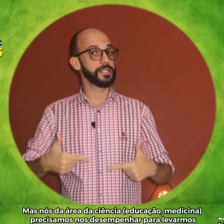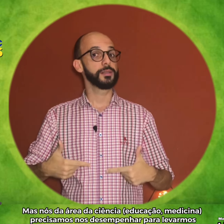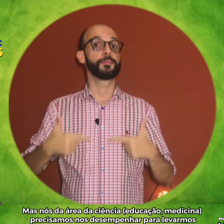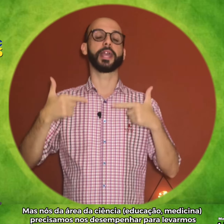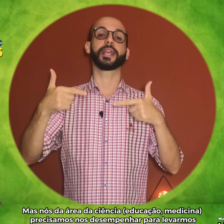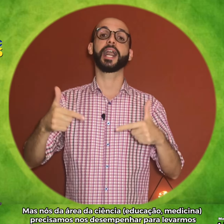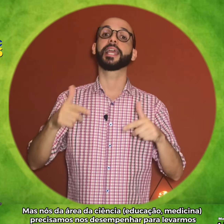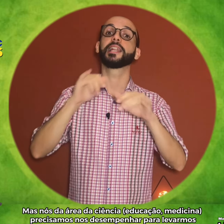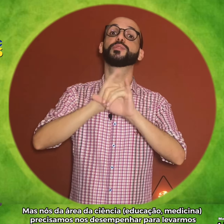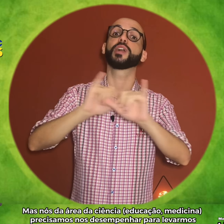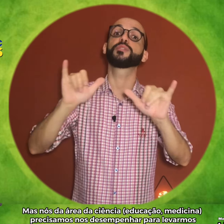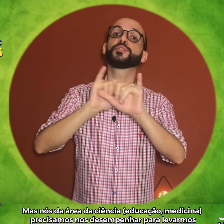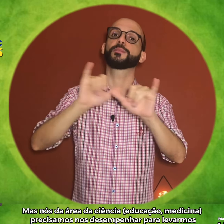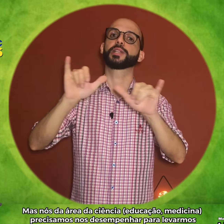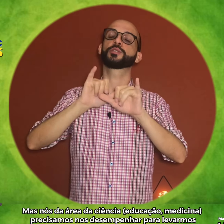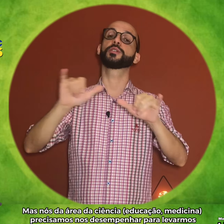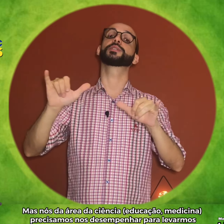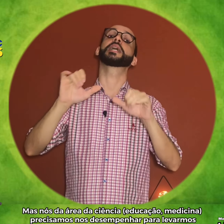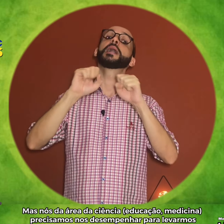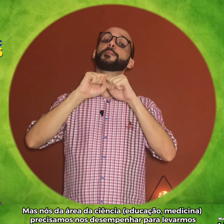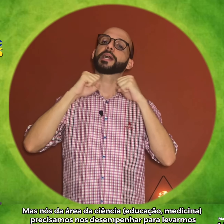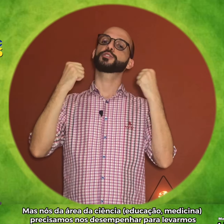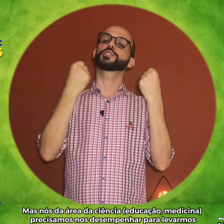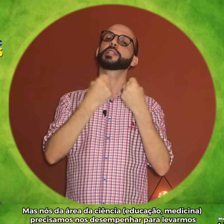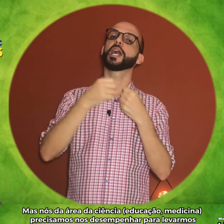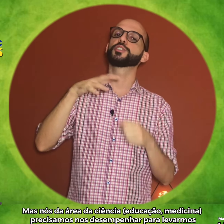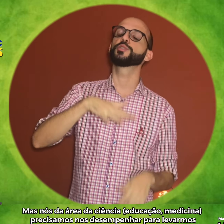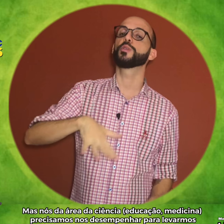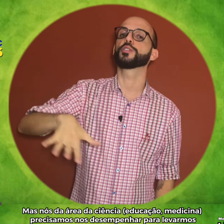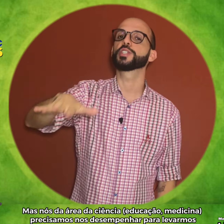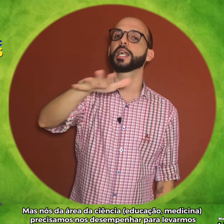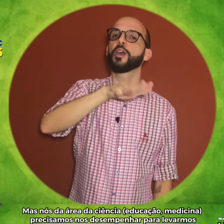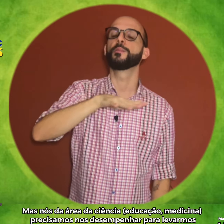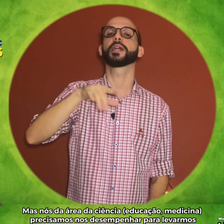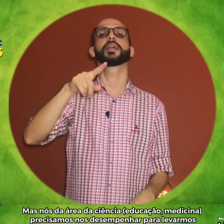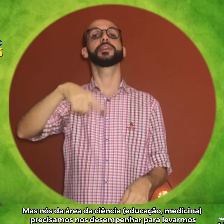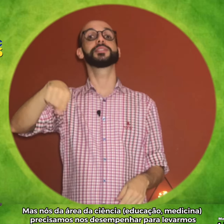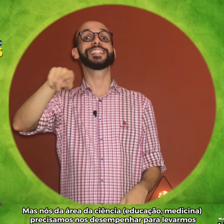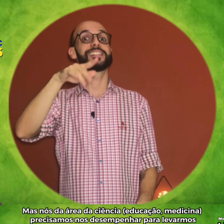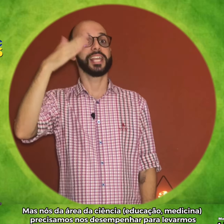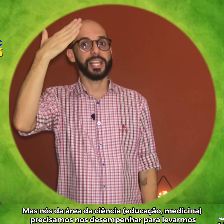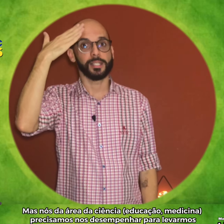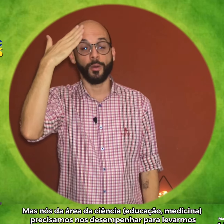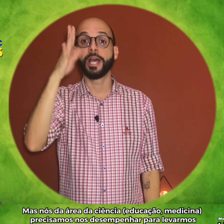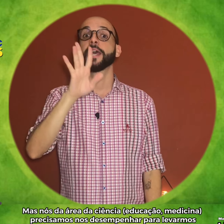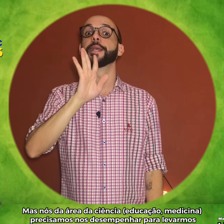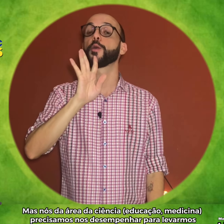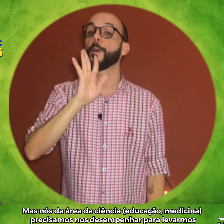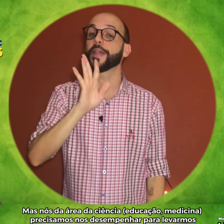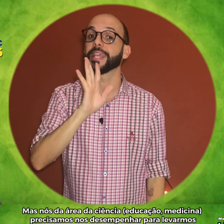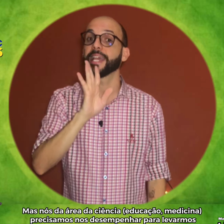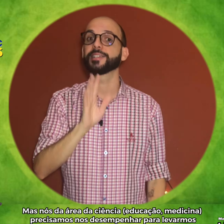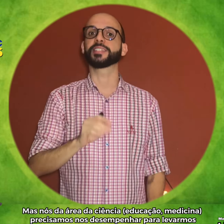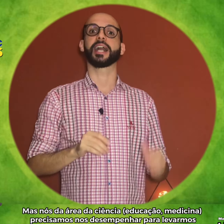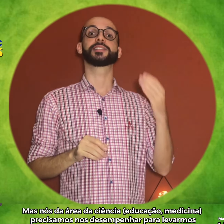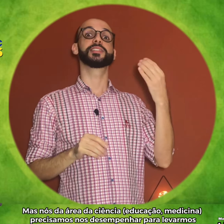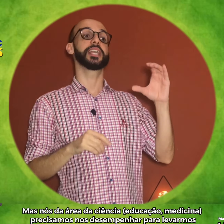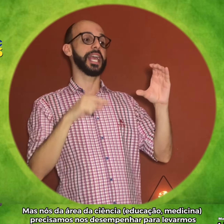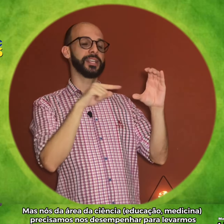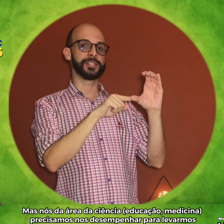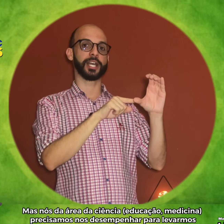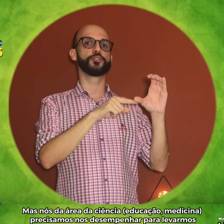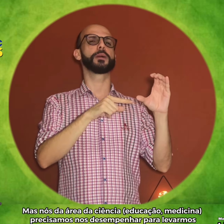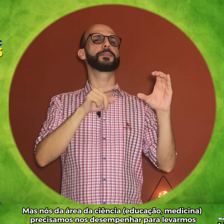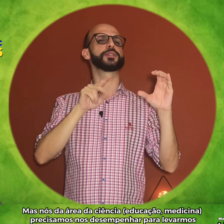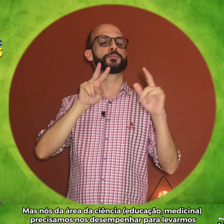nos desempenhar e levar informações pra sociedade de modo geral, pra que eles entendam e conheçam a